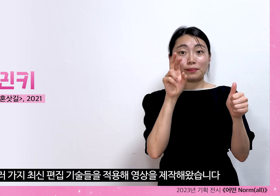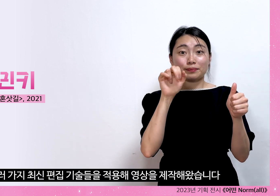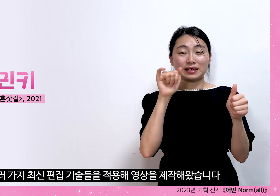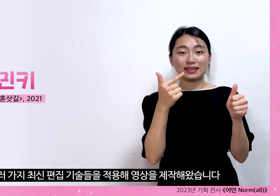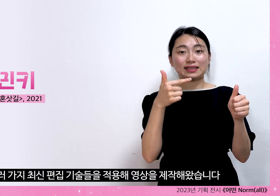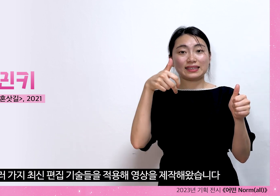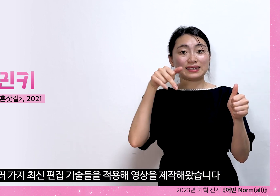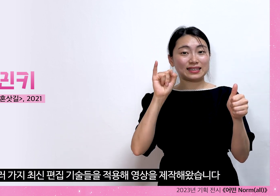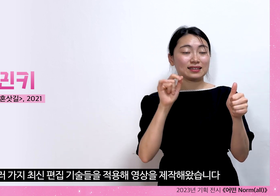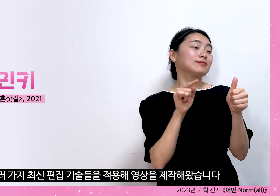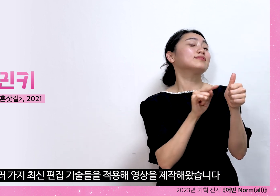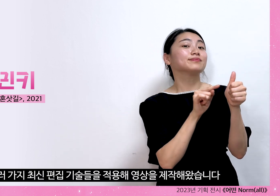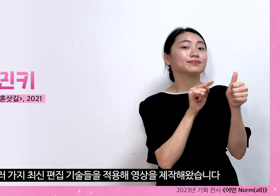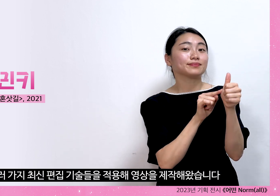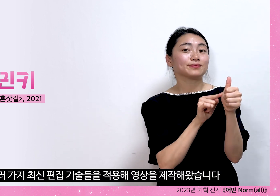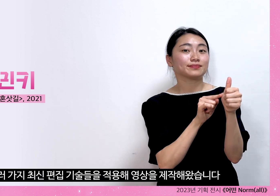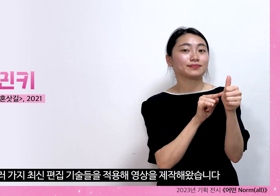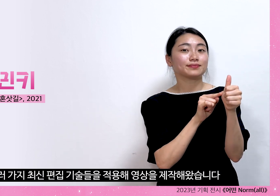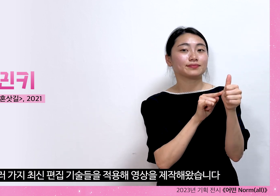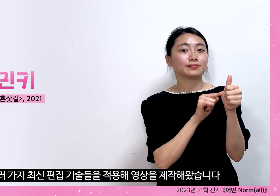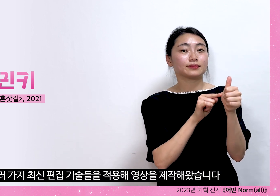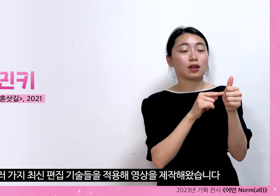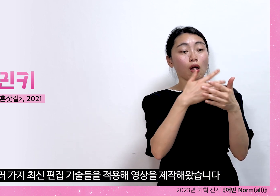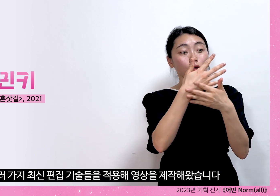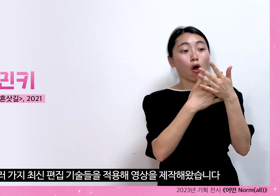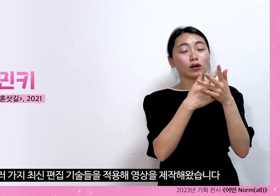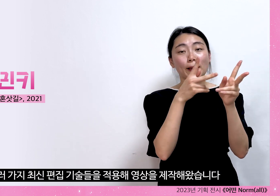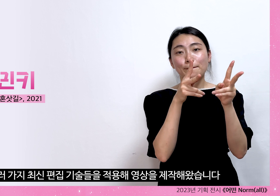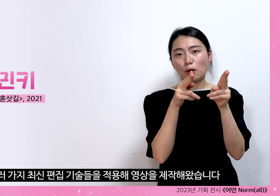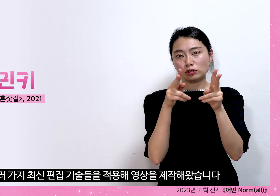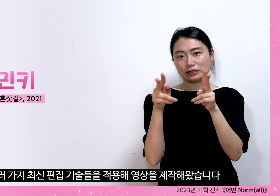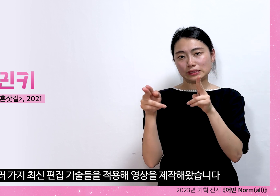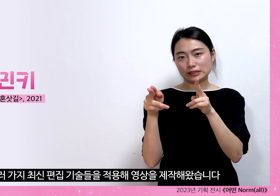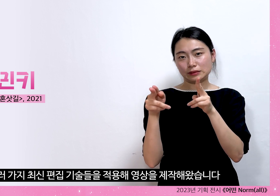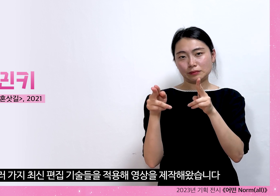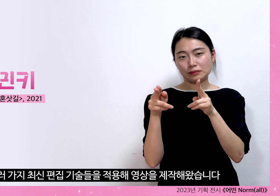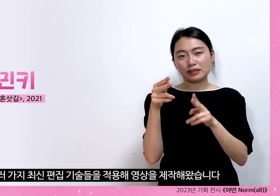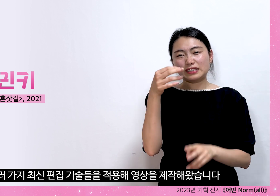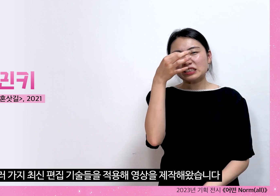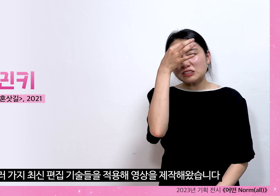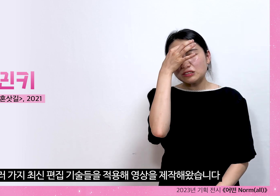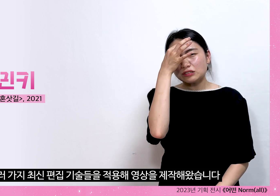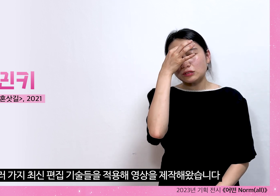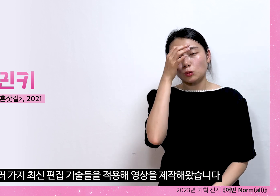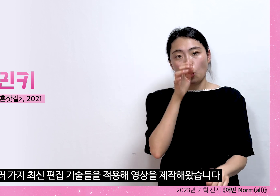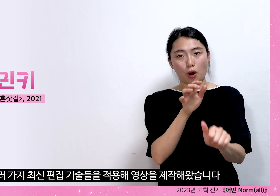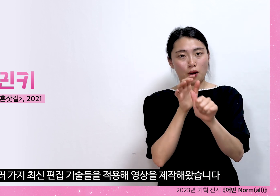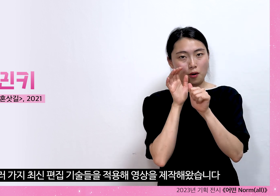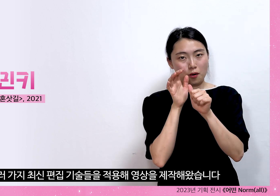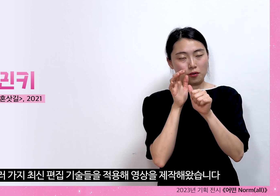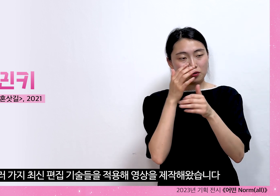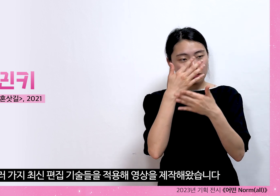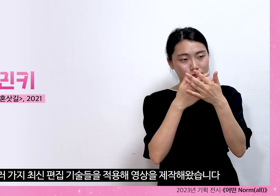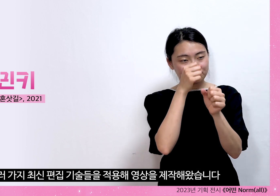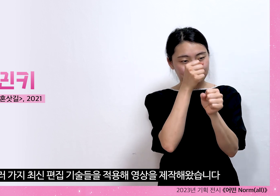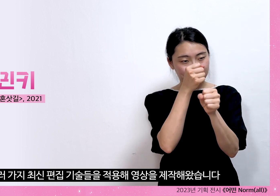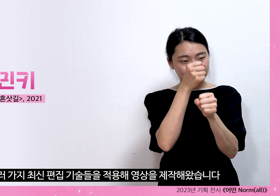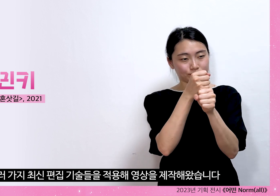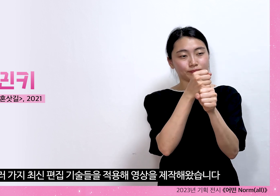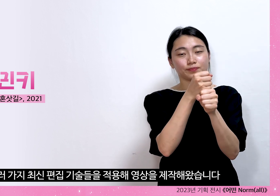홍민키는 여러 가지 최신 편집 기술들을 적용해 영상을 제작해왔습니다.